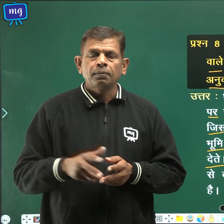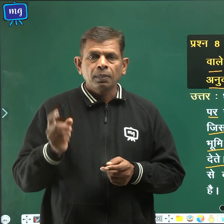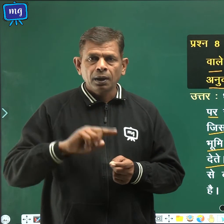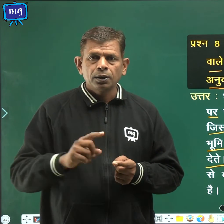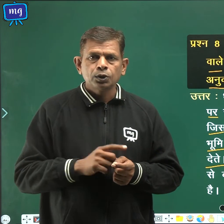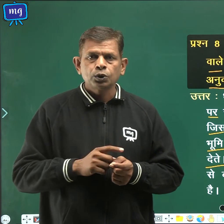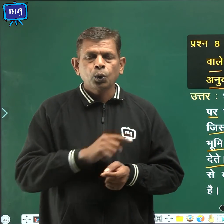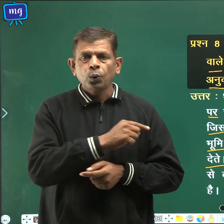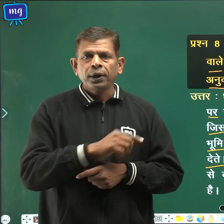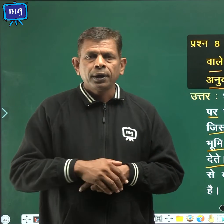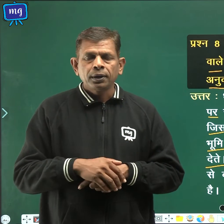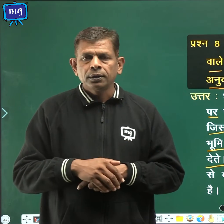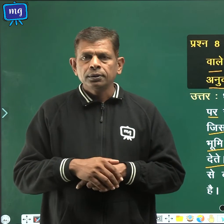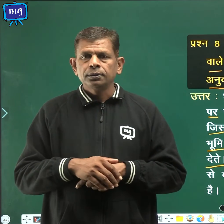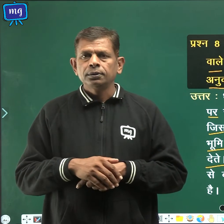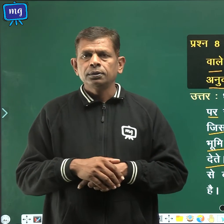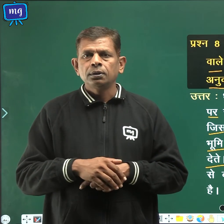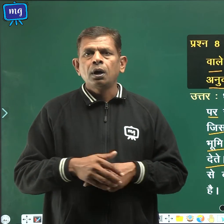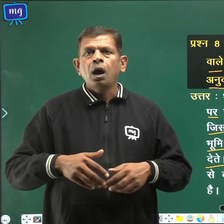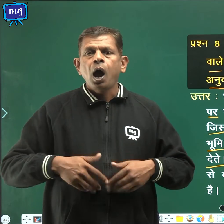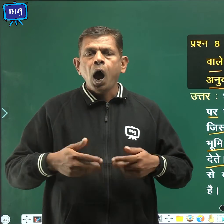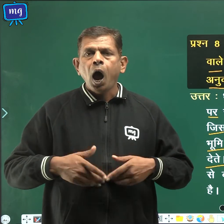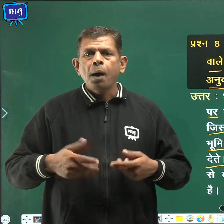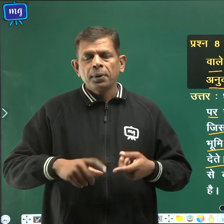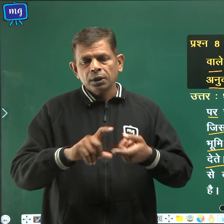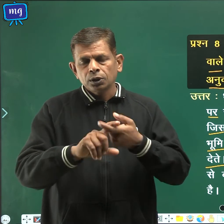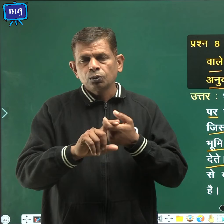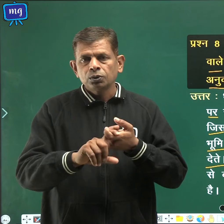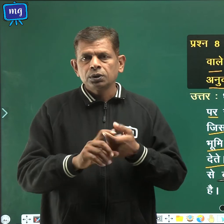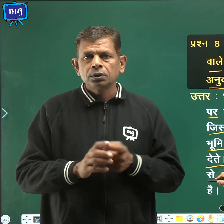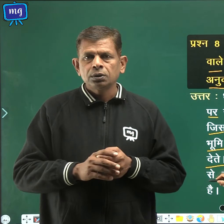इससे उन्हें अपने शत्रुओं से